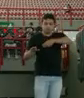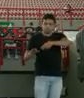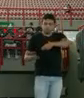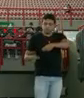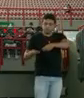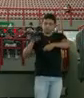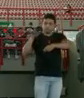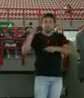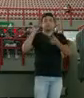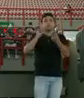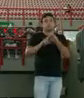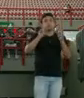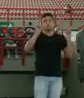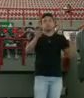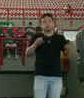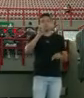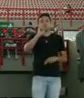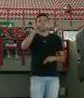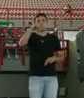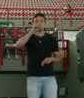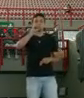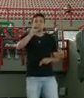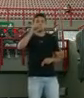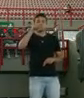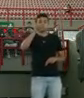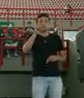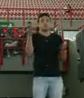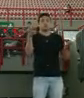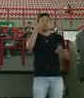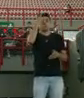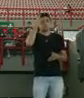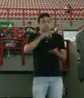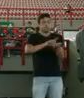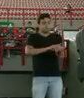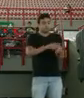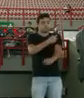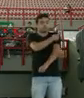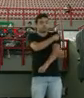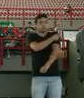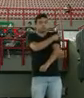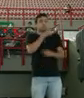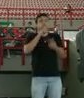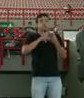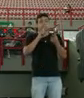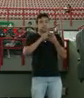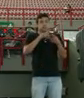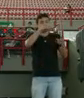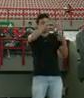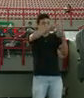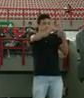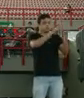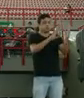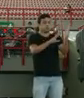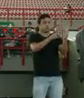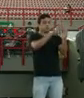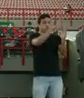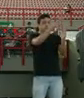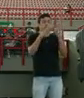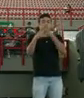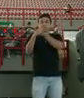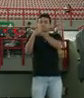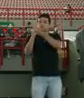que a insulina que os diabéticos tomam hoje, também é uma insulina produzida por bactérias geneticamente o